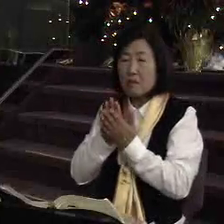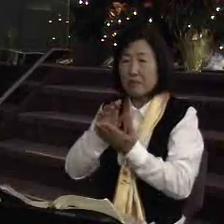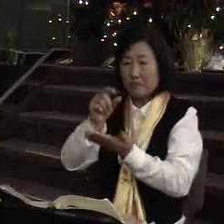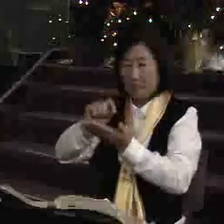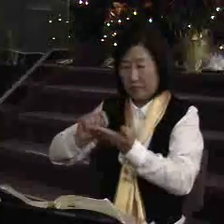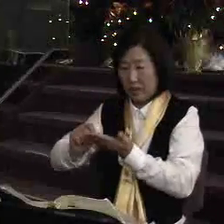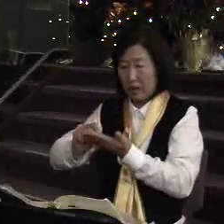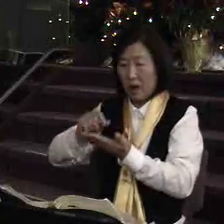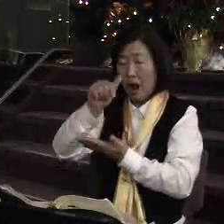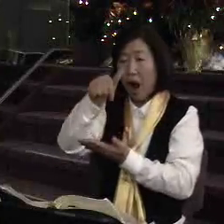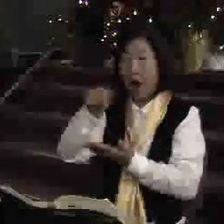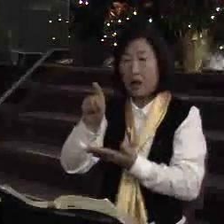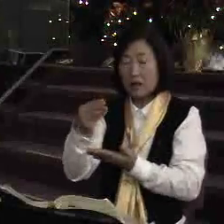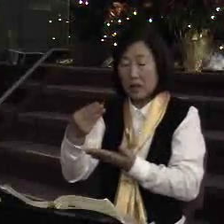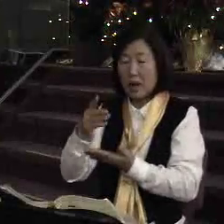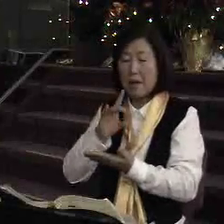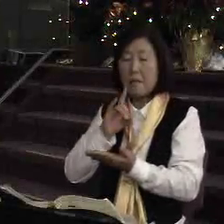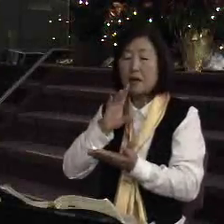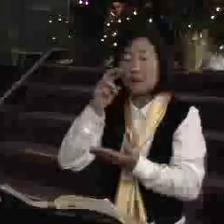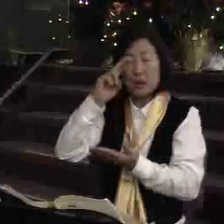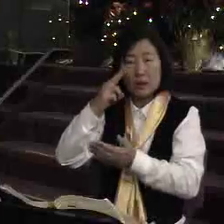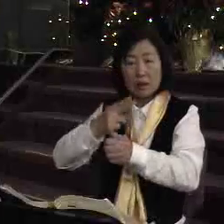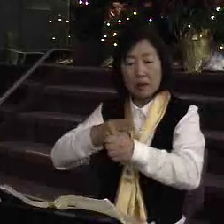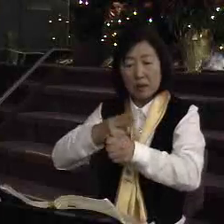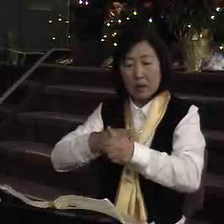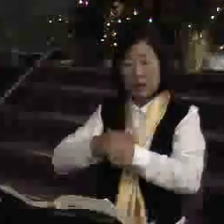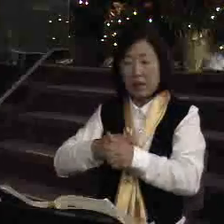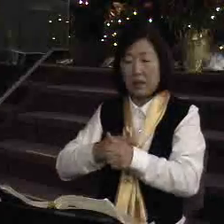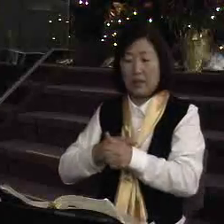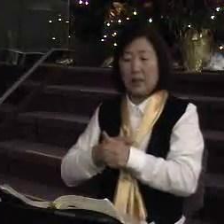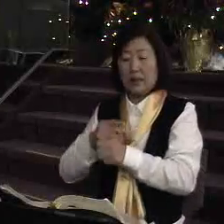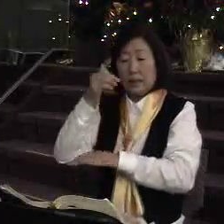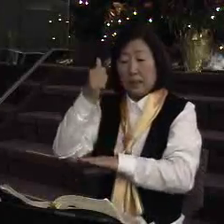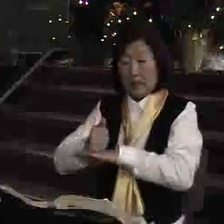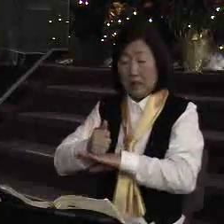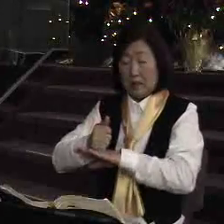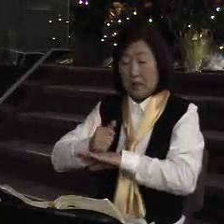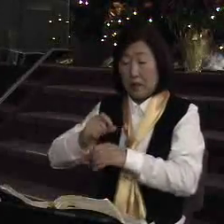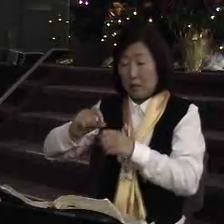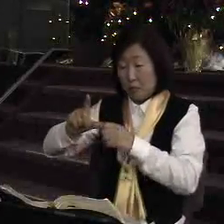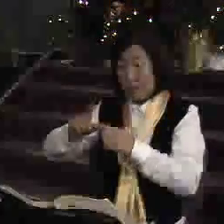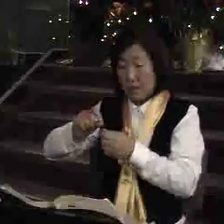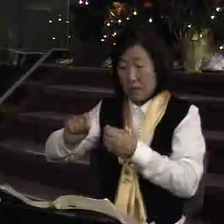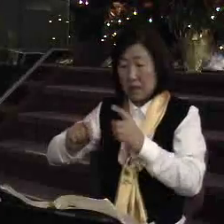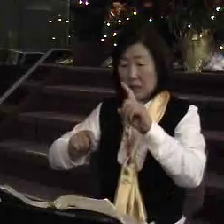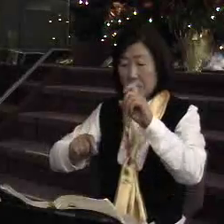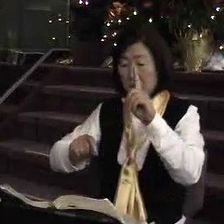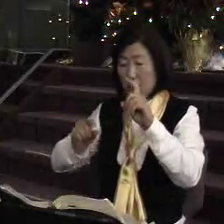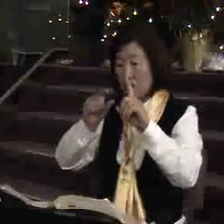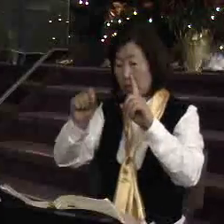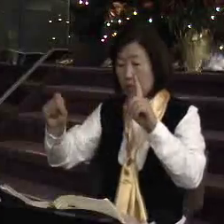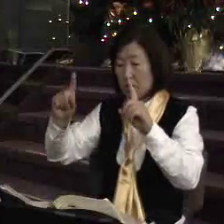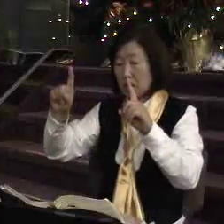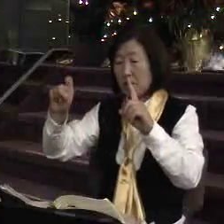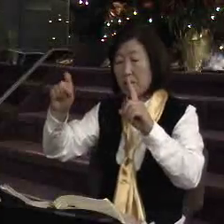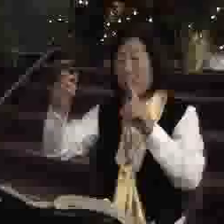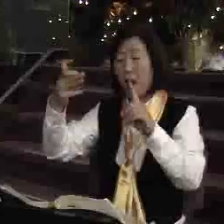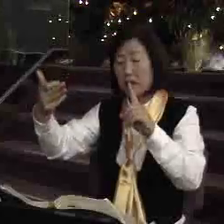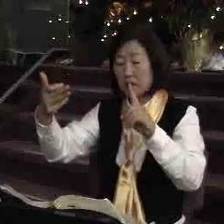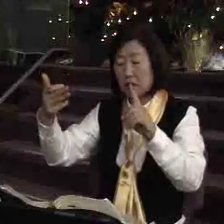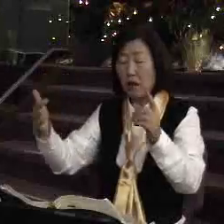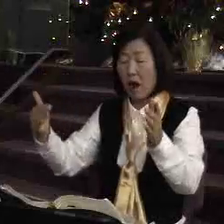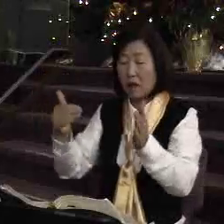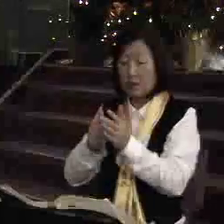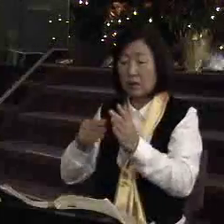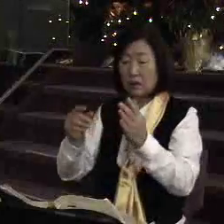있었는데 갈라디아서만큼은 사도 바울이 쓴 마지막 부분이 굉장히 길어요. 11절부터 18절이 되는 것입니다.